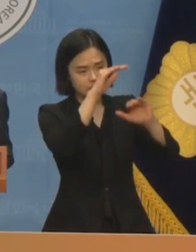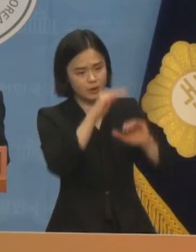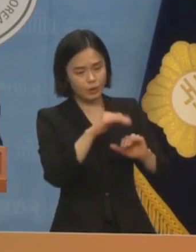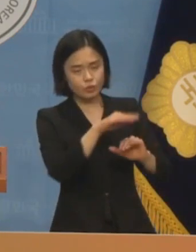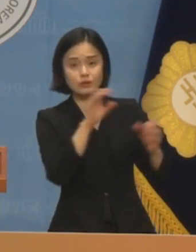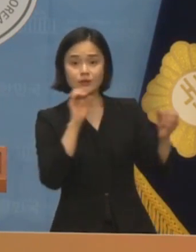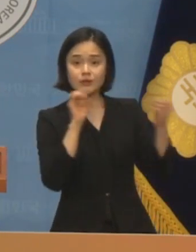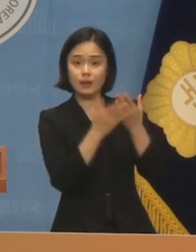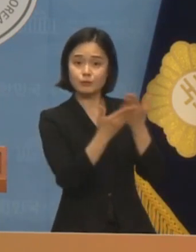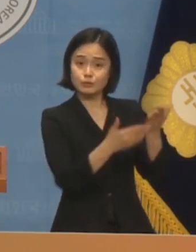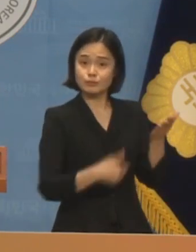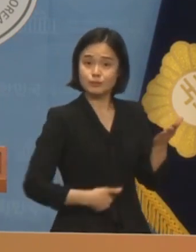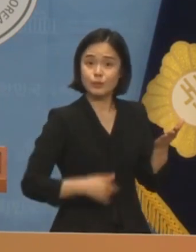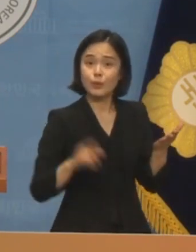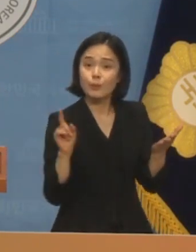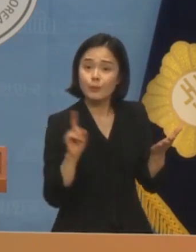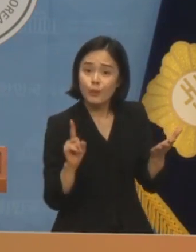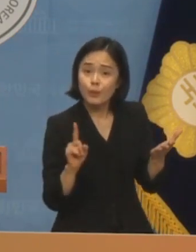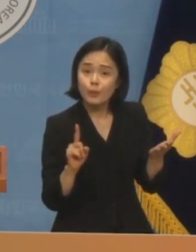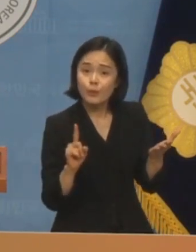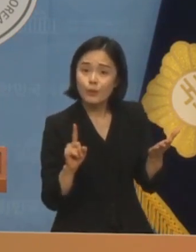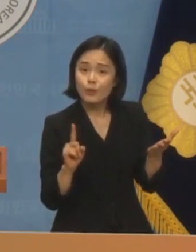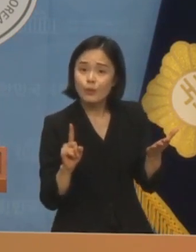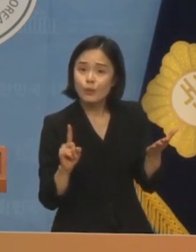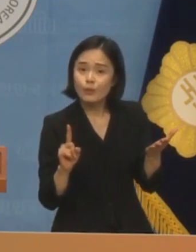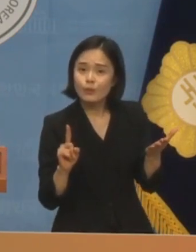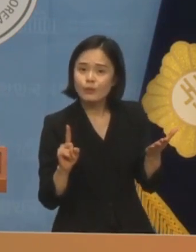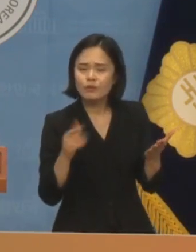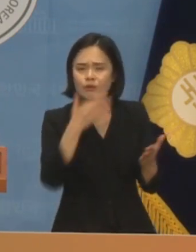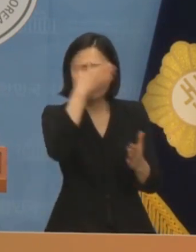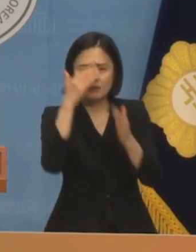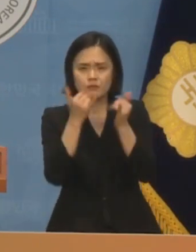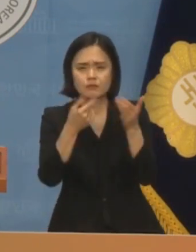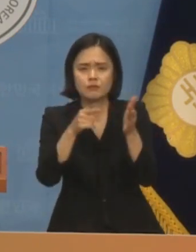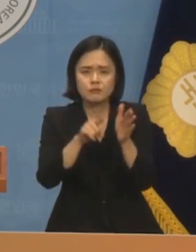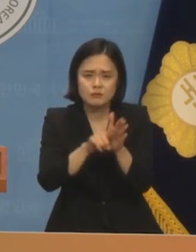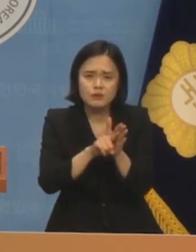우리 미래 세대에게 숨쉴 공간을 줘야 됩니다.